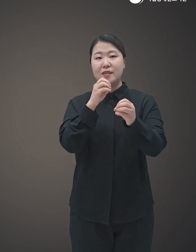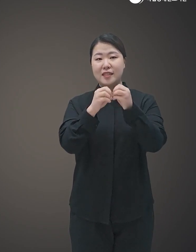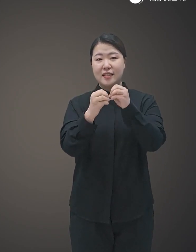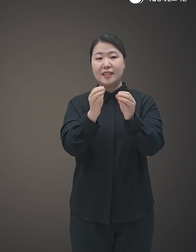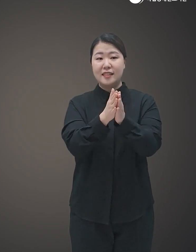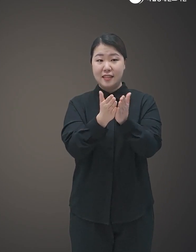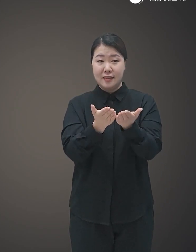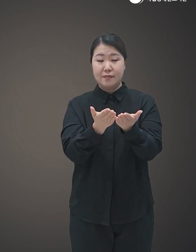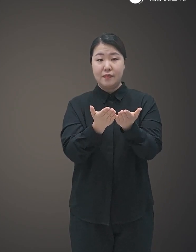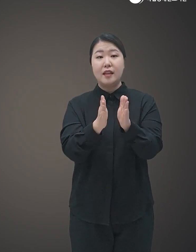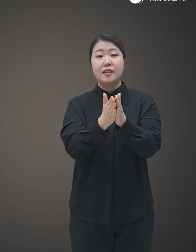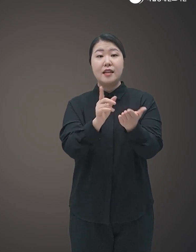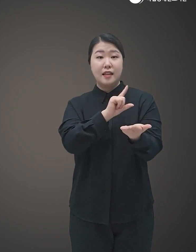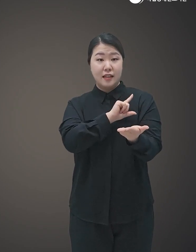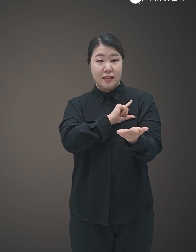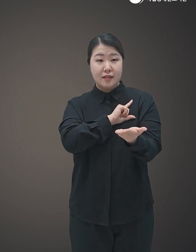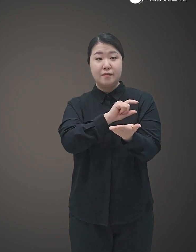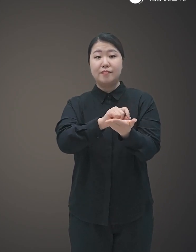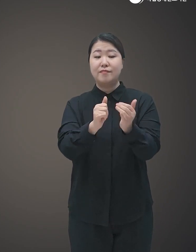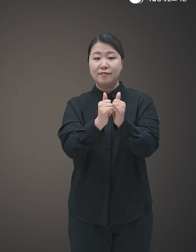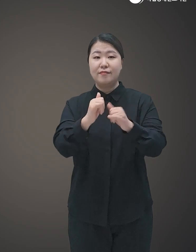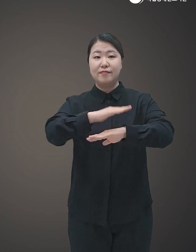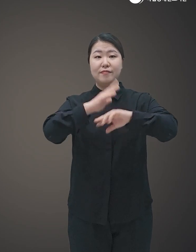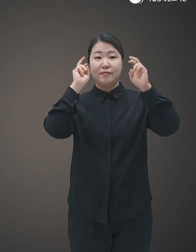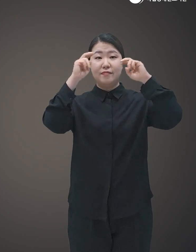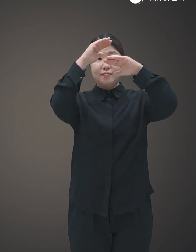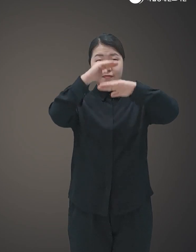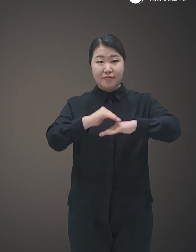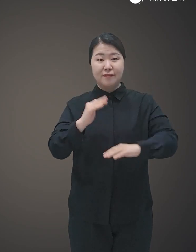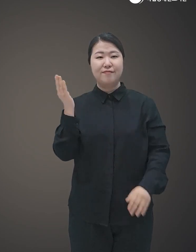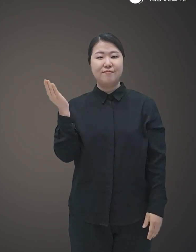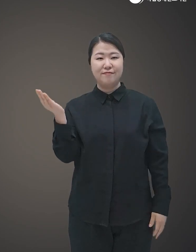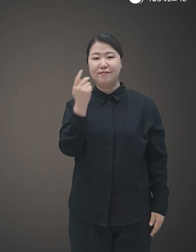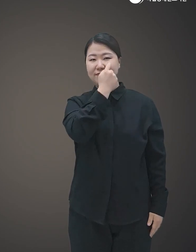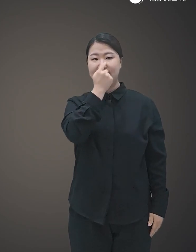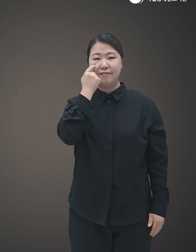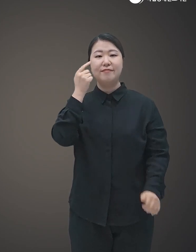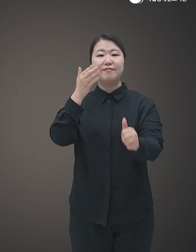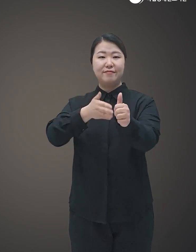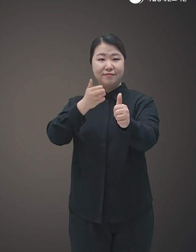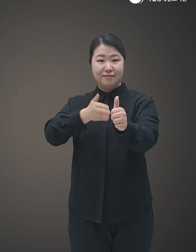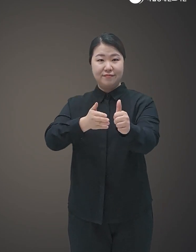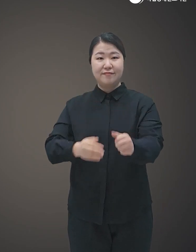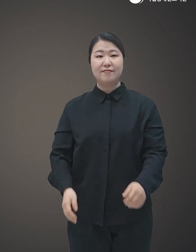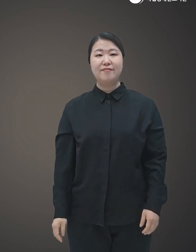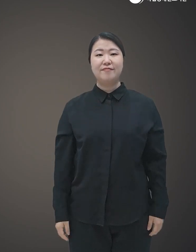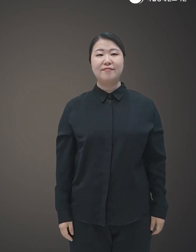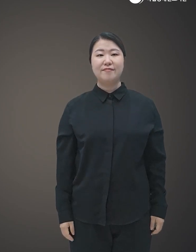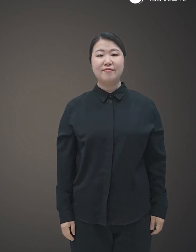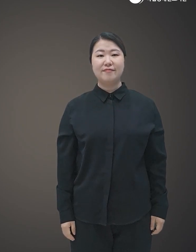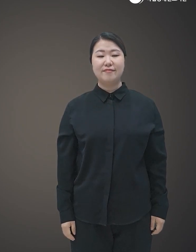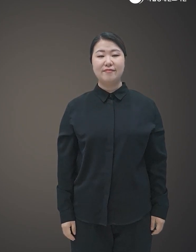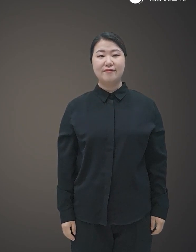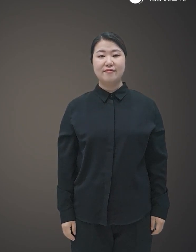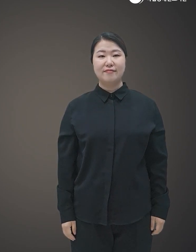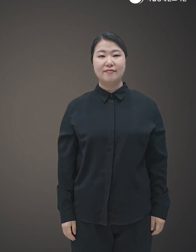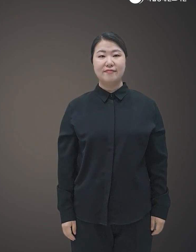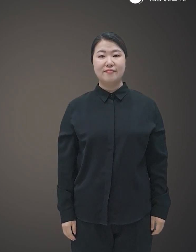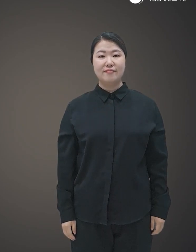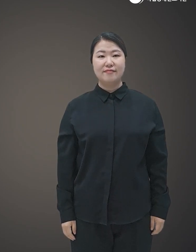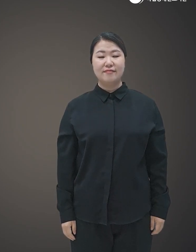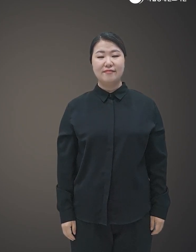도서명 내가 왔다. 저자 방주연. 그림 난다. 목소리 주예진.